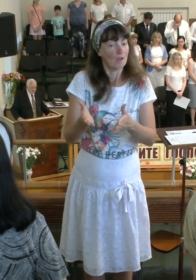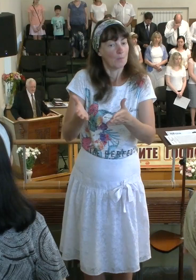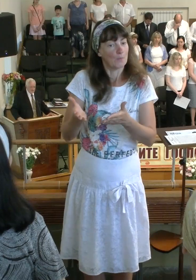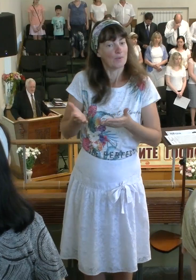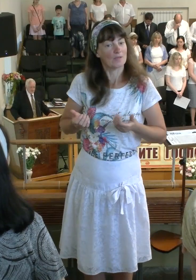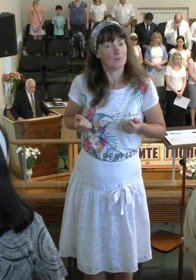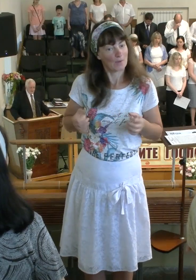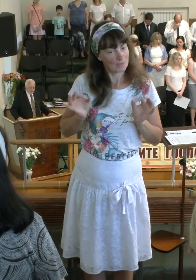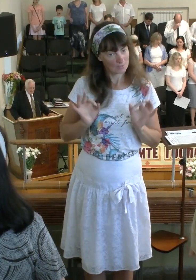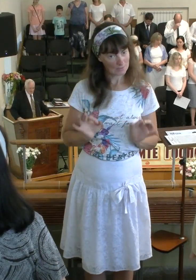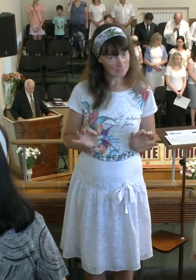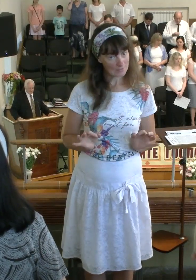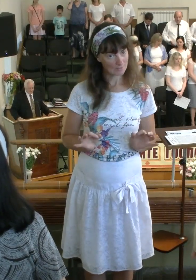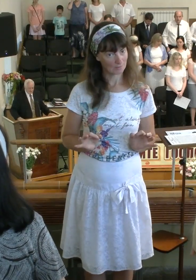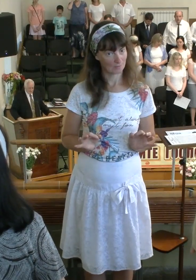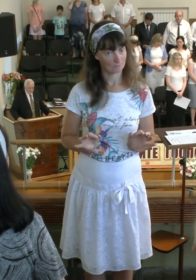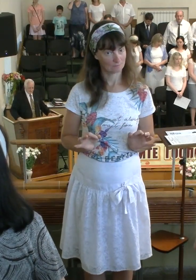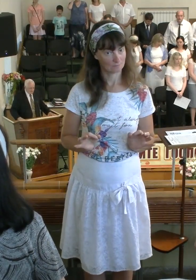принимать истины,